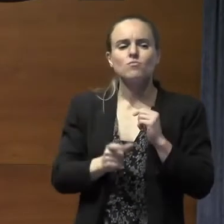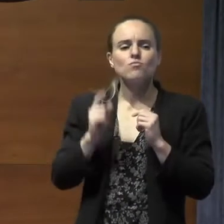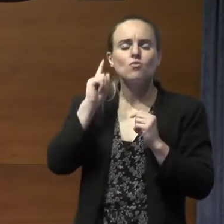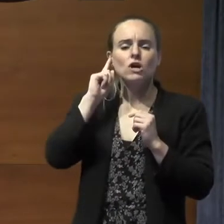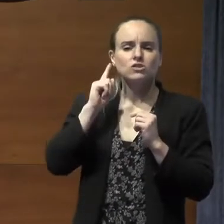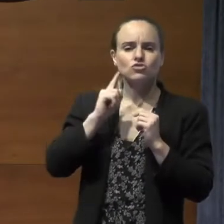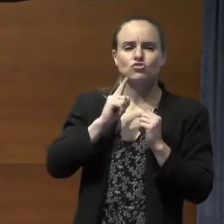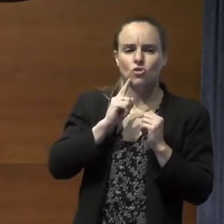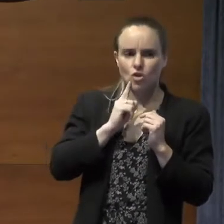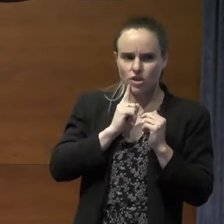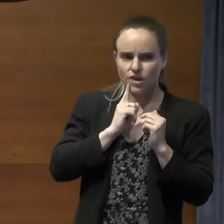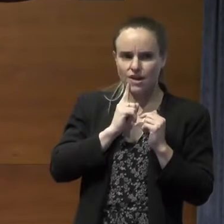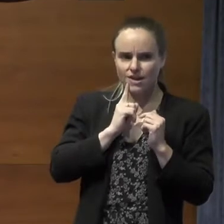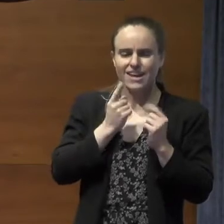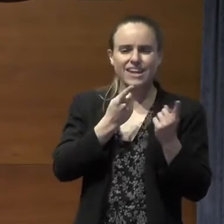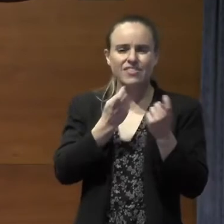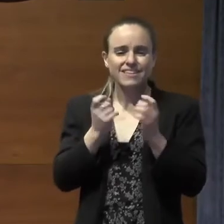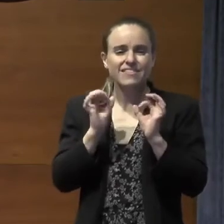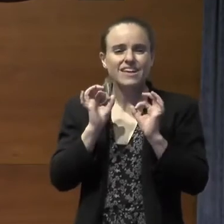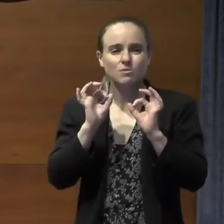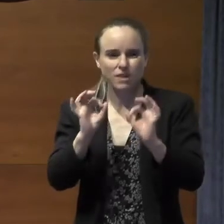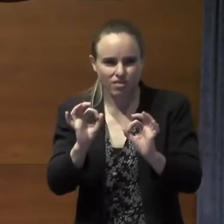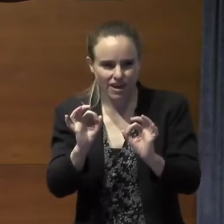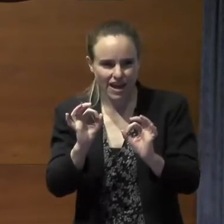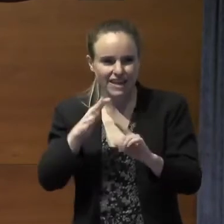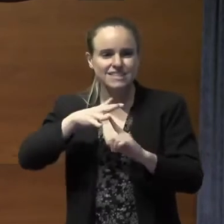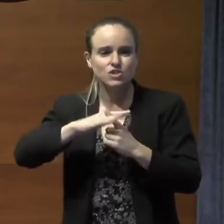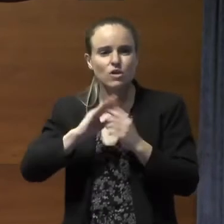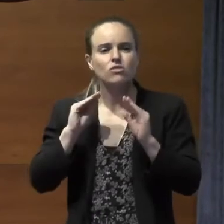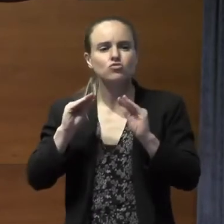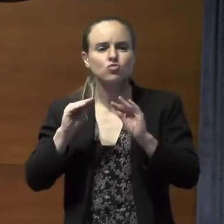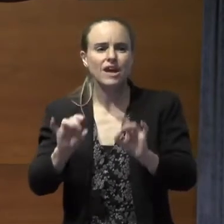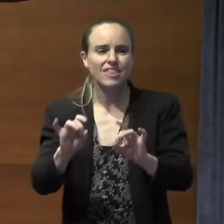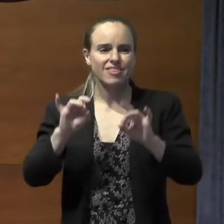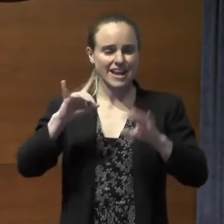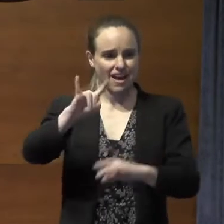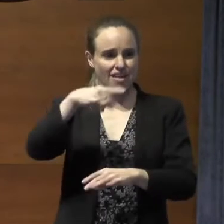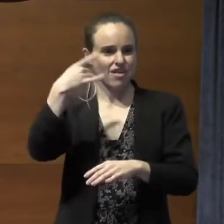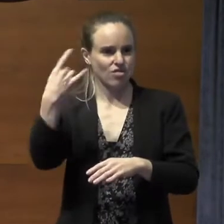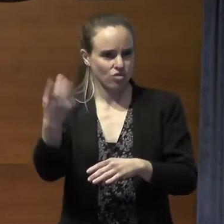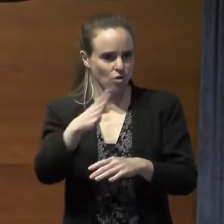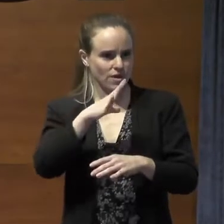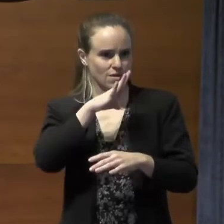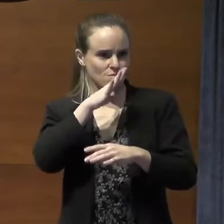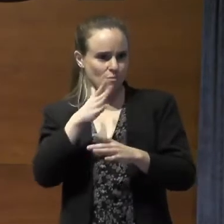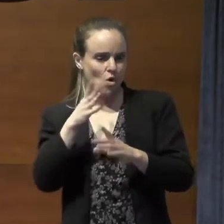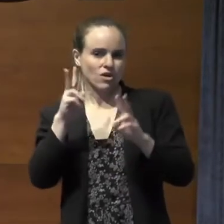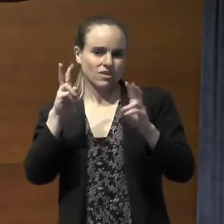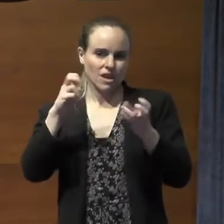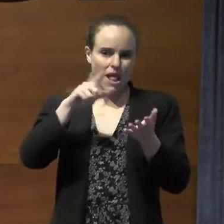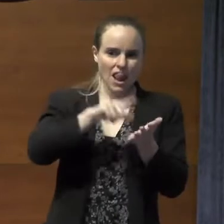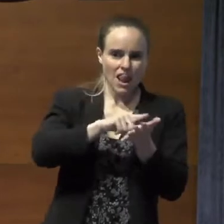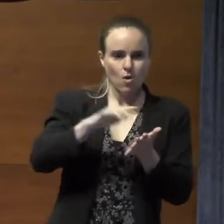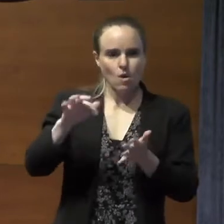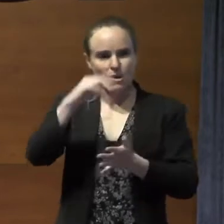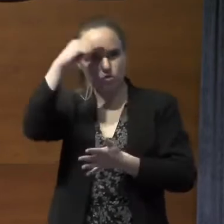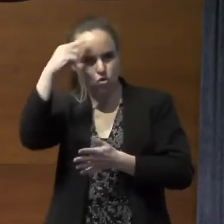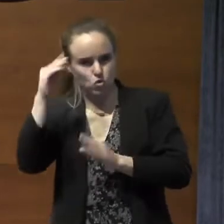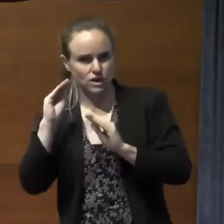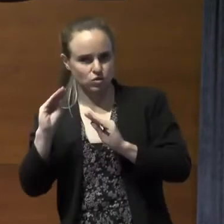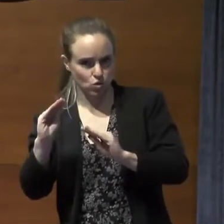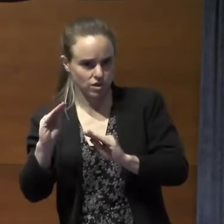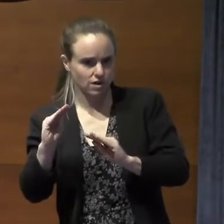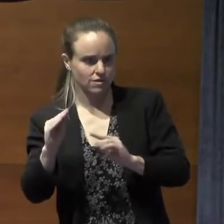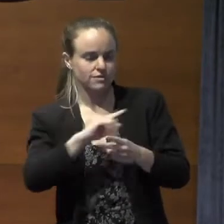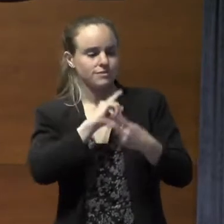y las niñas sordas que han sufrido violencia de género en términos de sus antecedentes lingüísticos y culturales, y